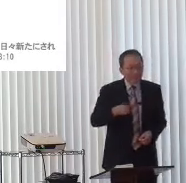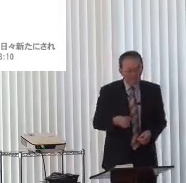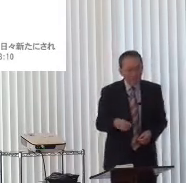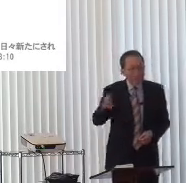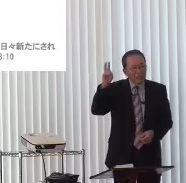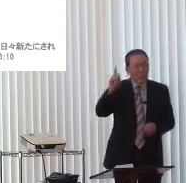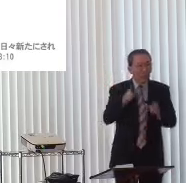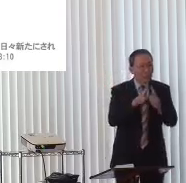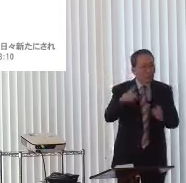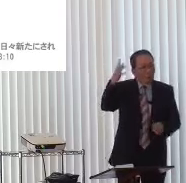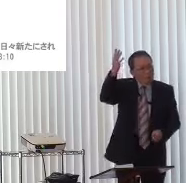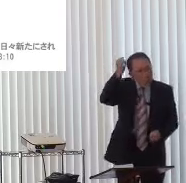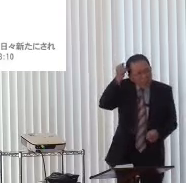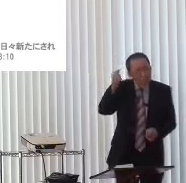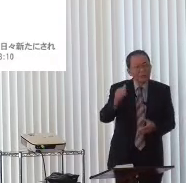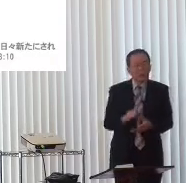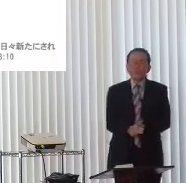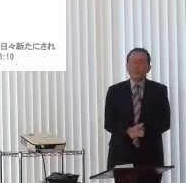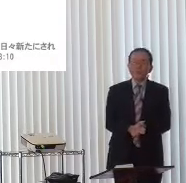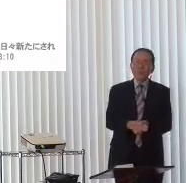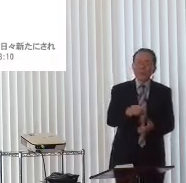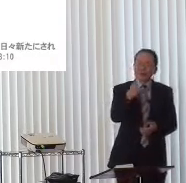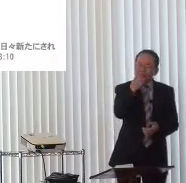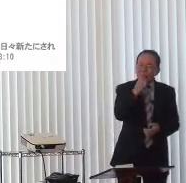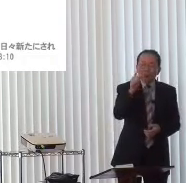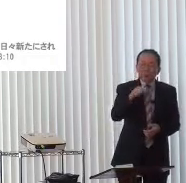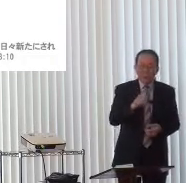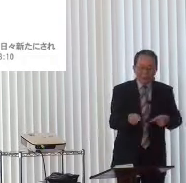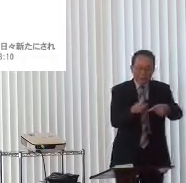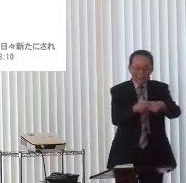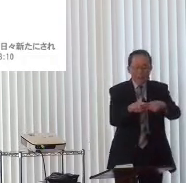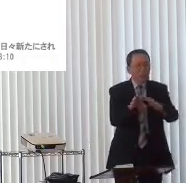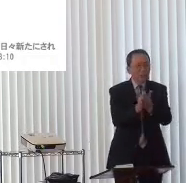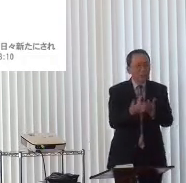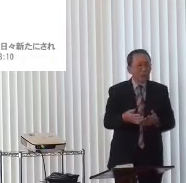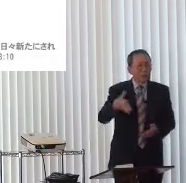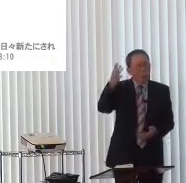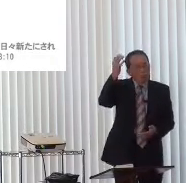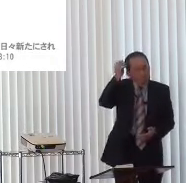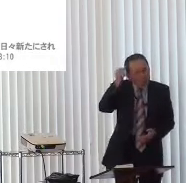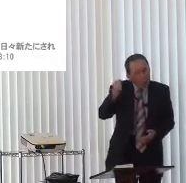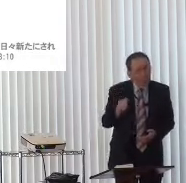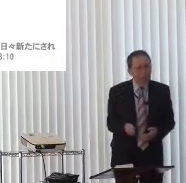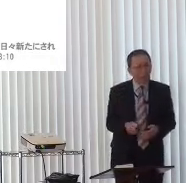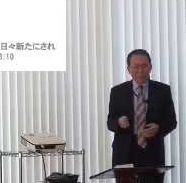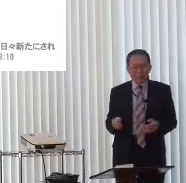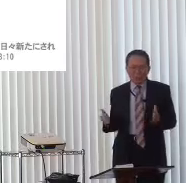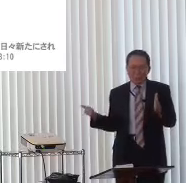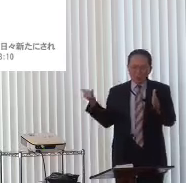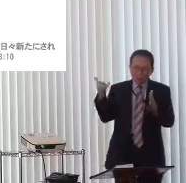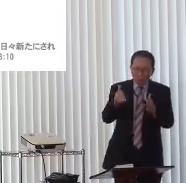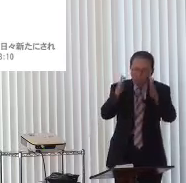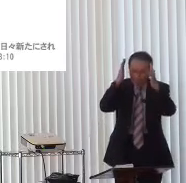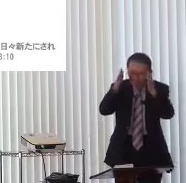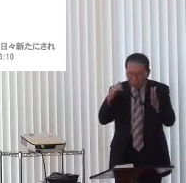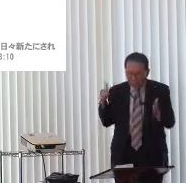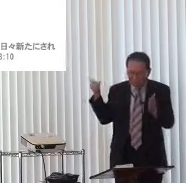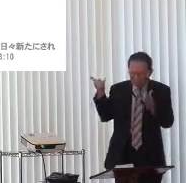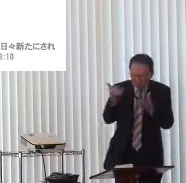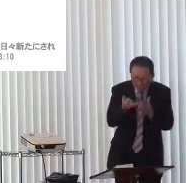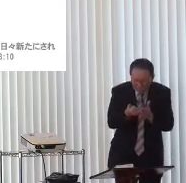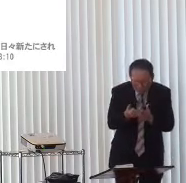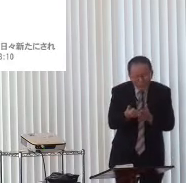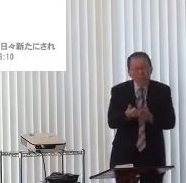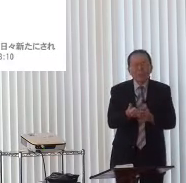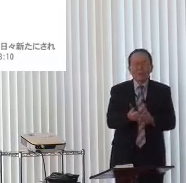える、ユダヤ人は聖書を覚えるということにとにかく一生を費やすんですね。まあそうでない人